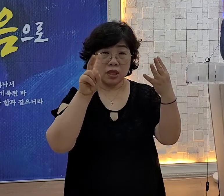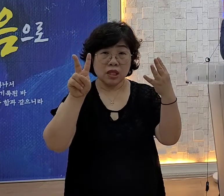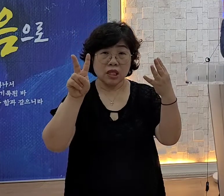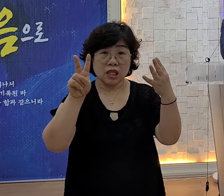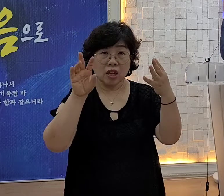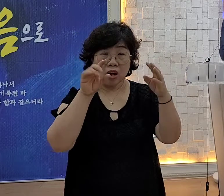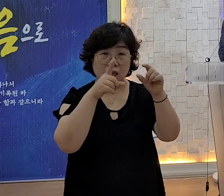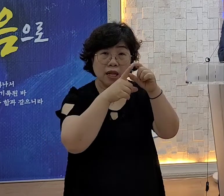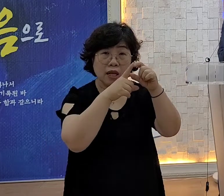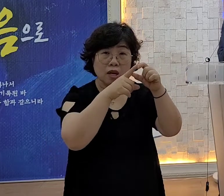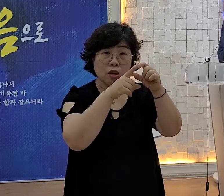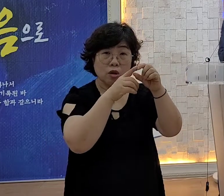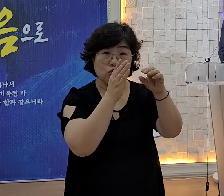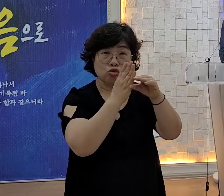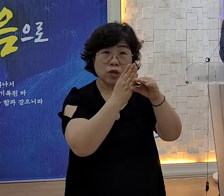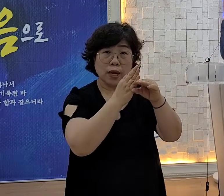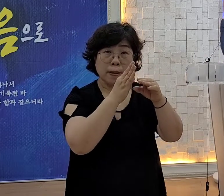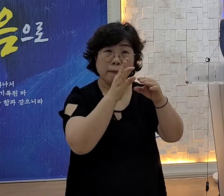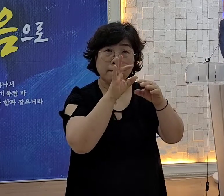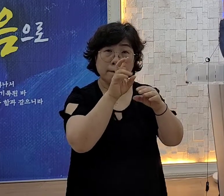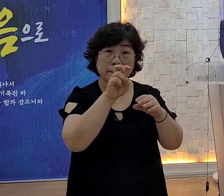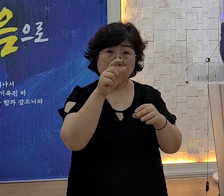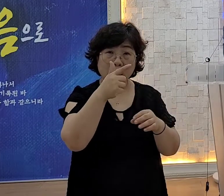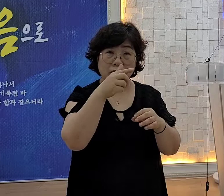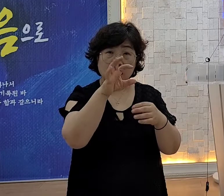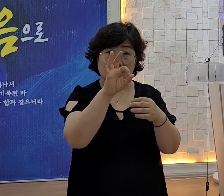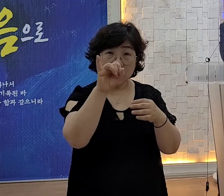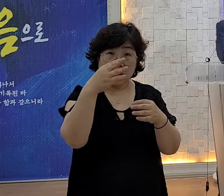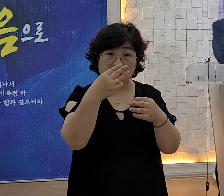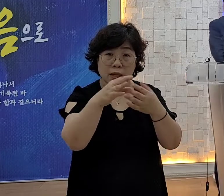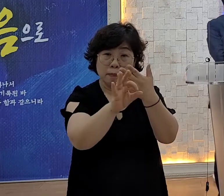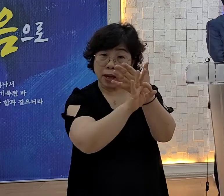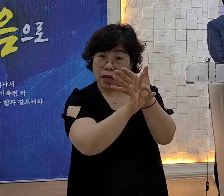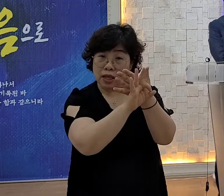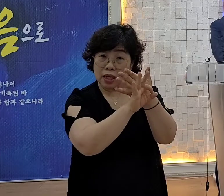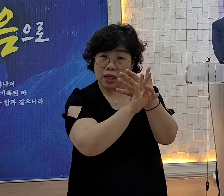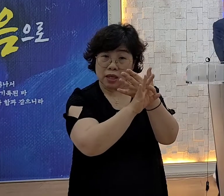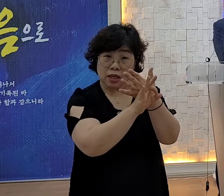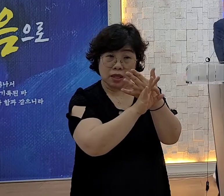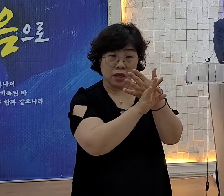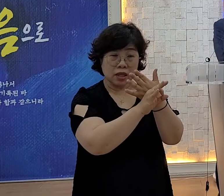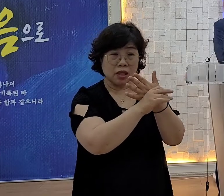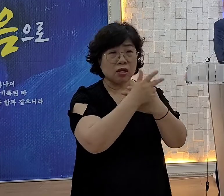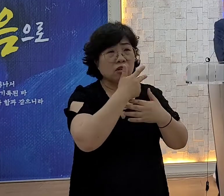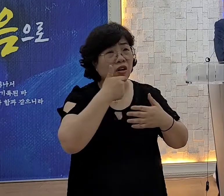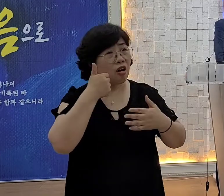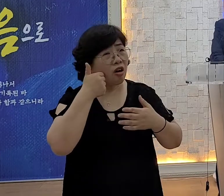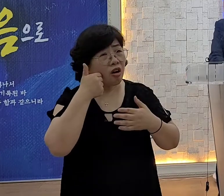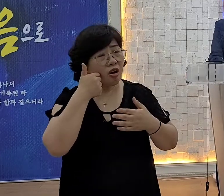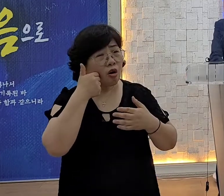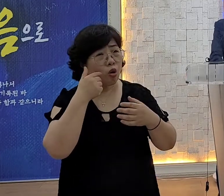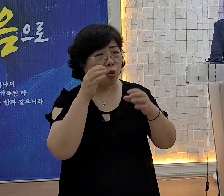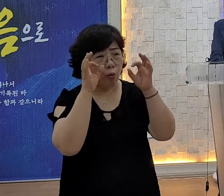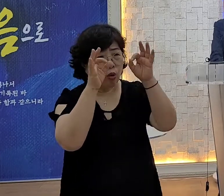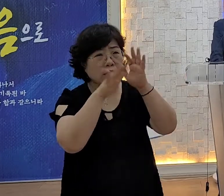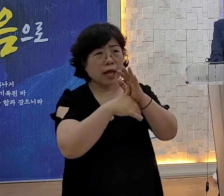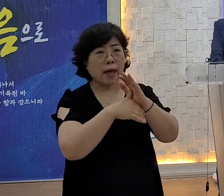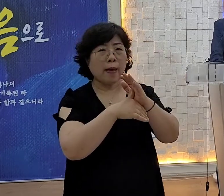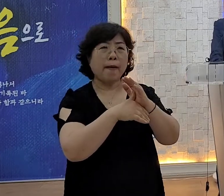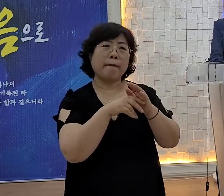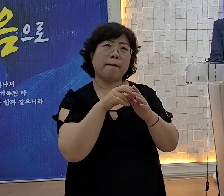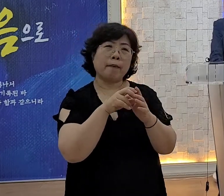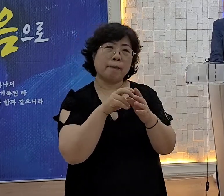if, 뭐뭐 하면, 뭐뭐 하지 않으면, 뭐 이런 if라고 하는 가정법을 아실 것입니다. 여기도